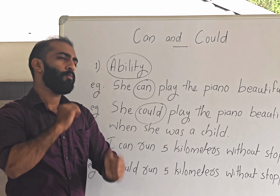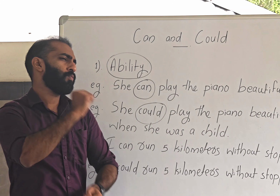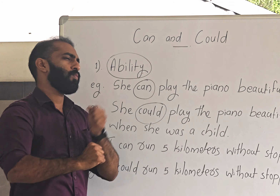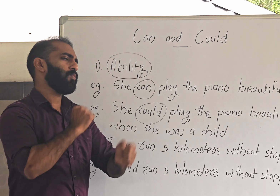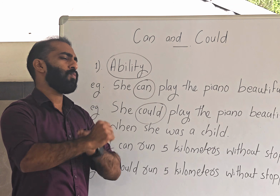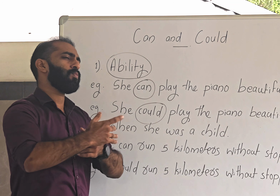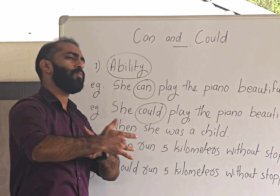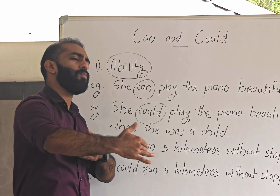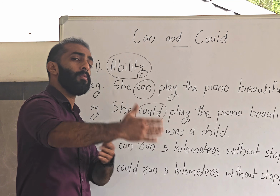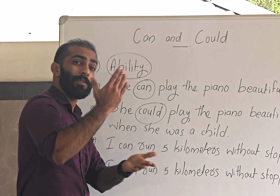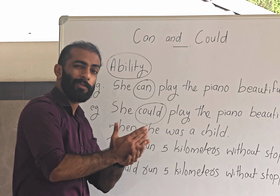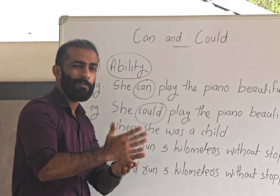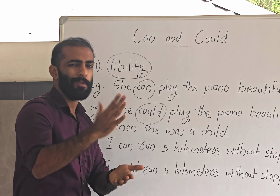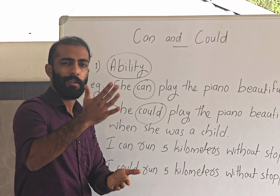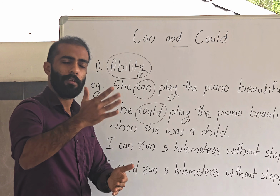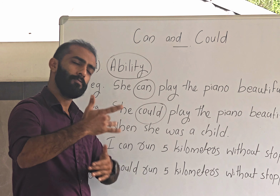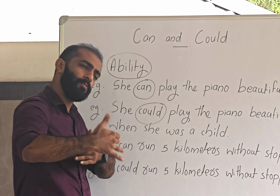5 കിലോമീറ്റർ നിർത്താതെ ഓടാൻ കഴിയും.